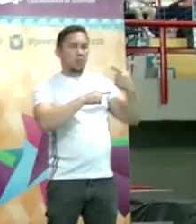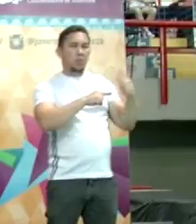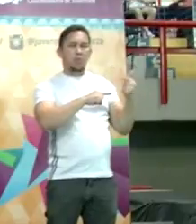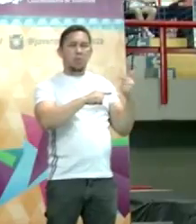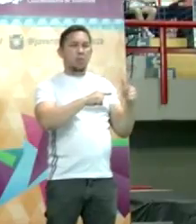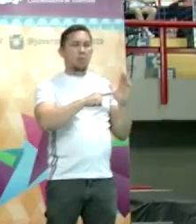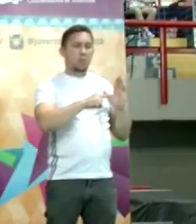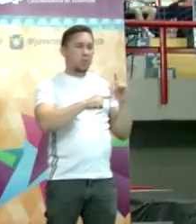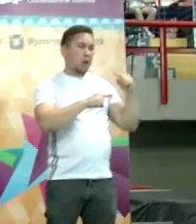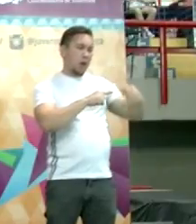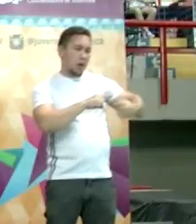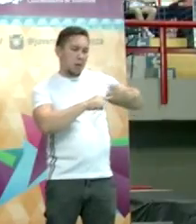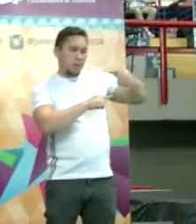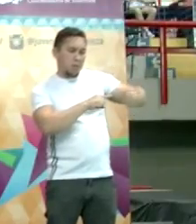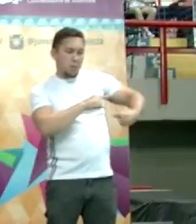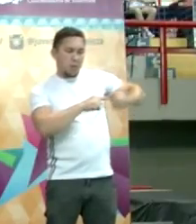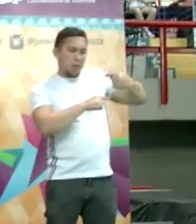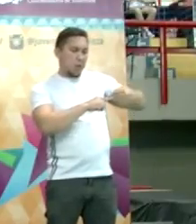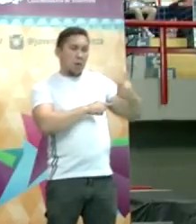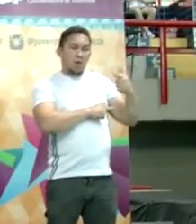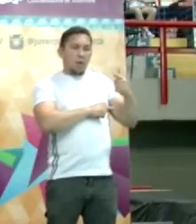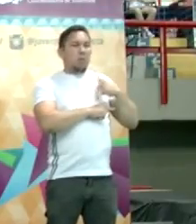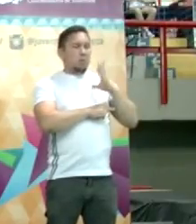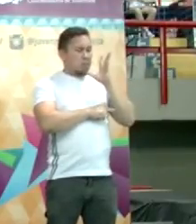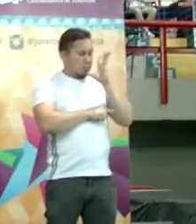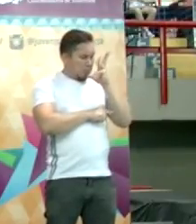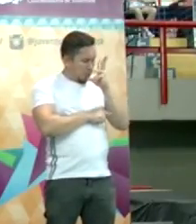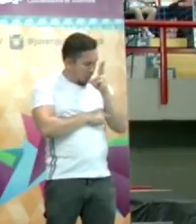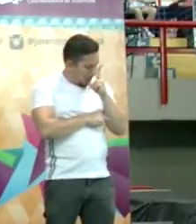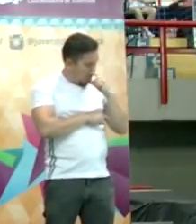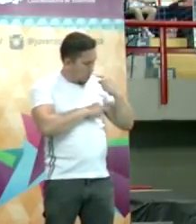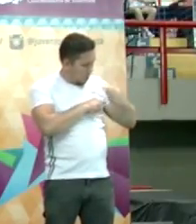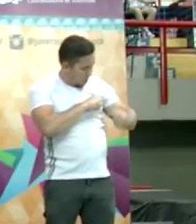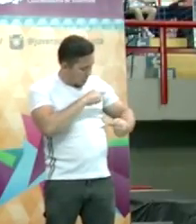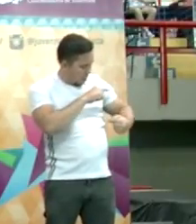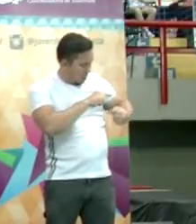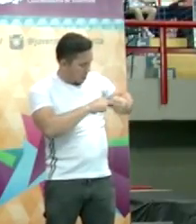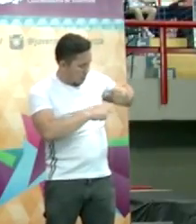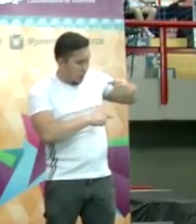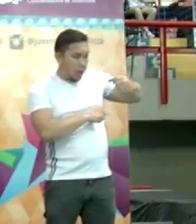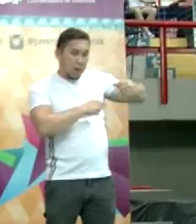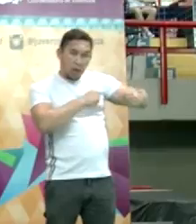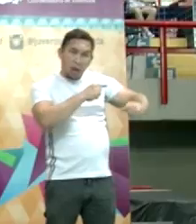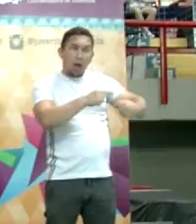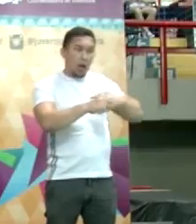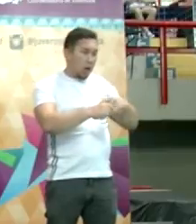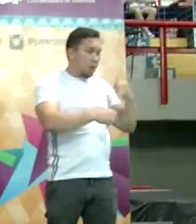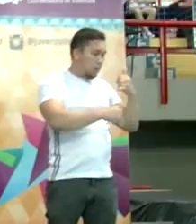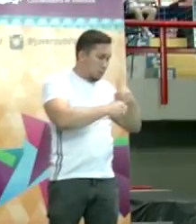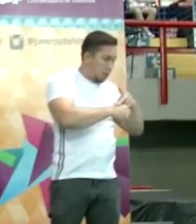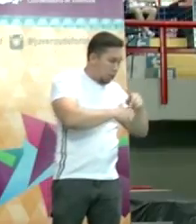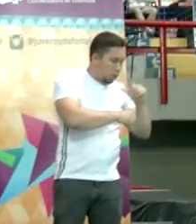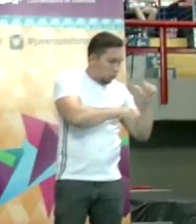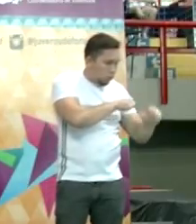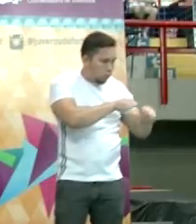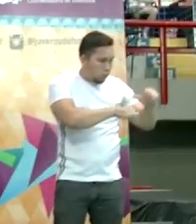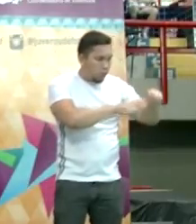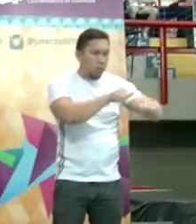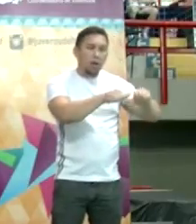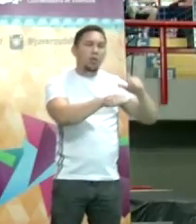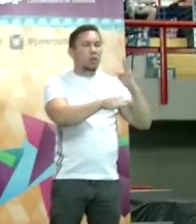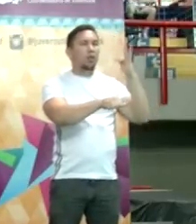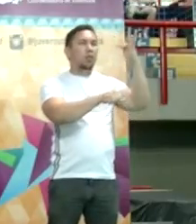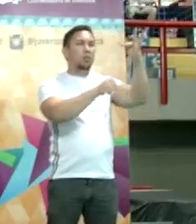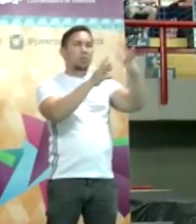a gente considera ele não renovável, vai se demorar muito para a gente conseguir gerar mais petróleo, então um dia ele vai